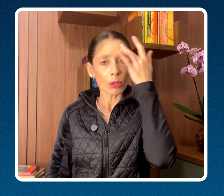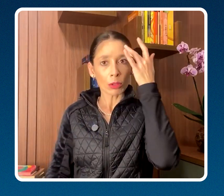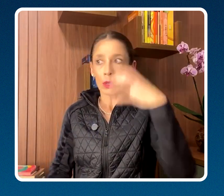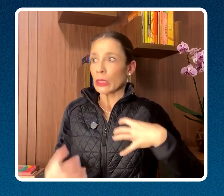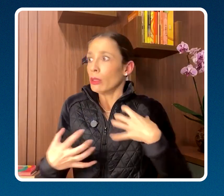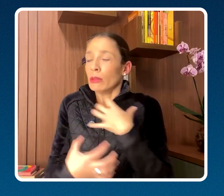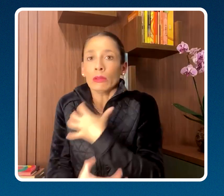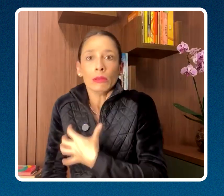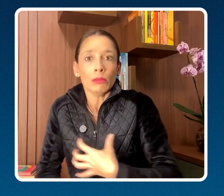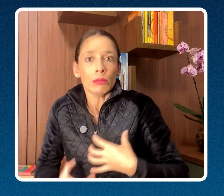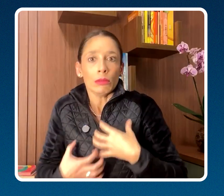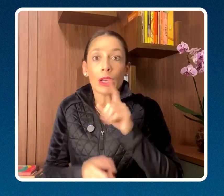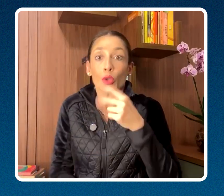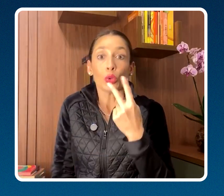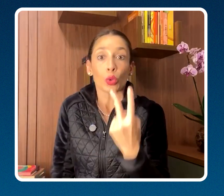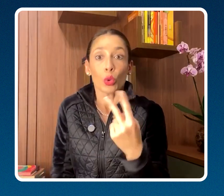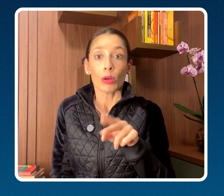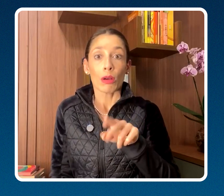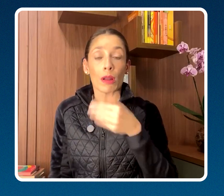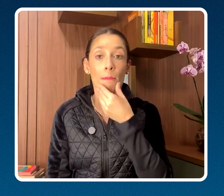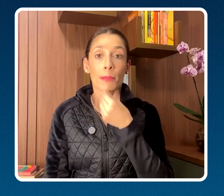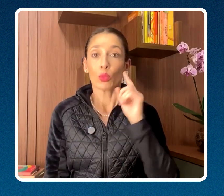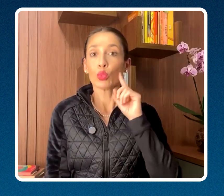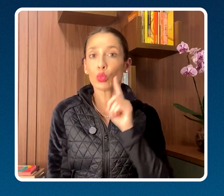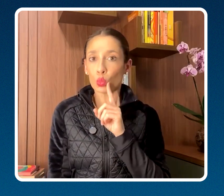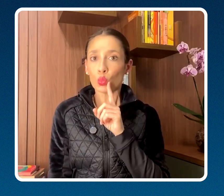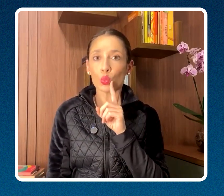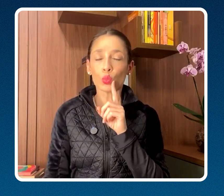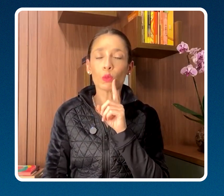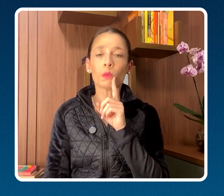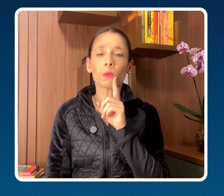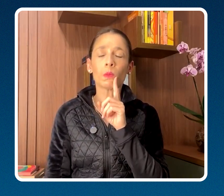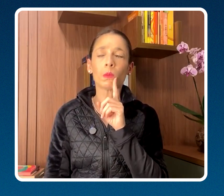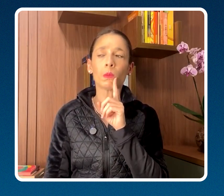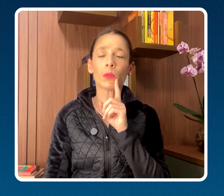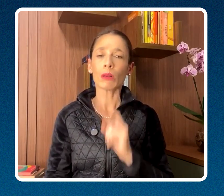desesperadas. Eram dois irmãos surdos que eram pessoas que